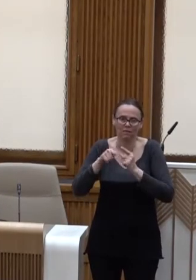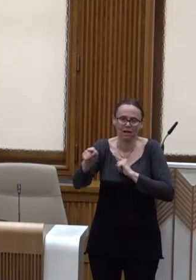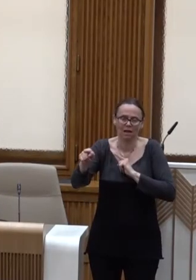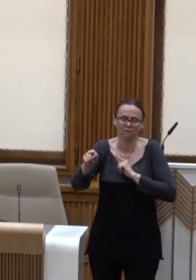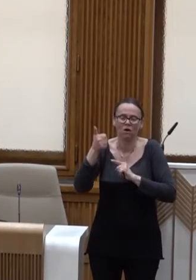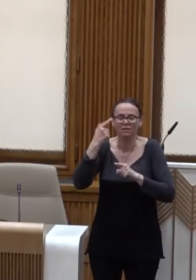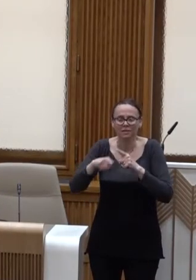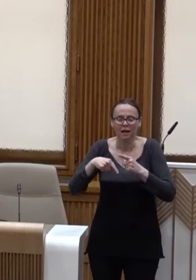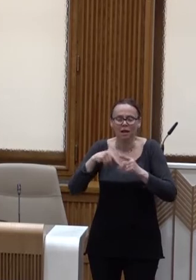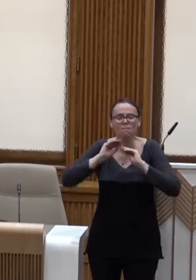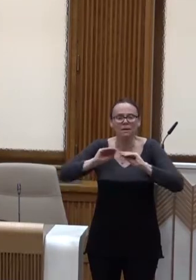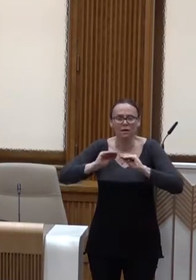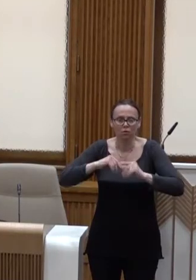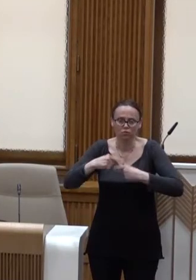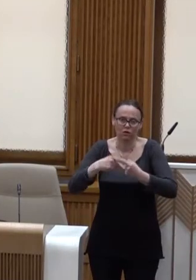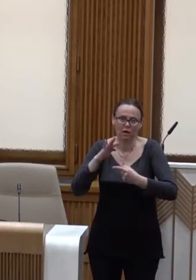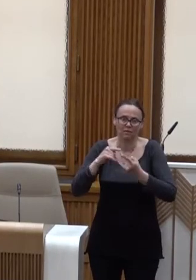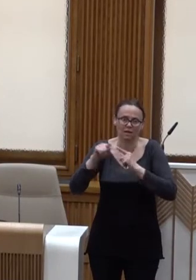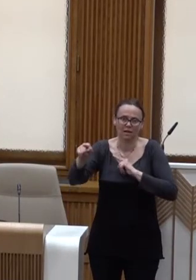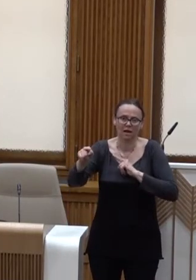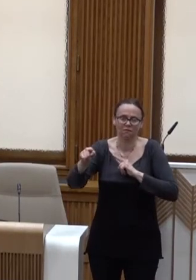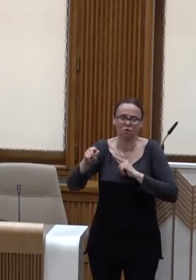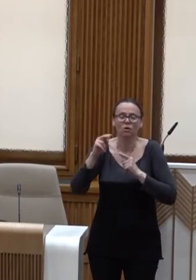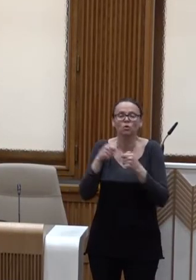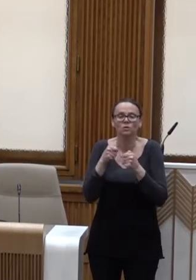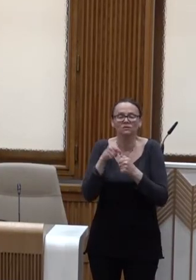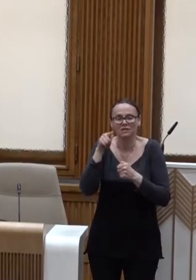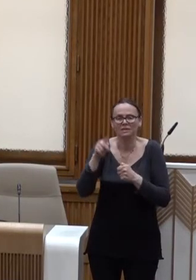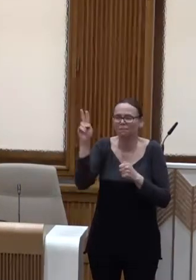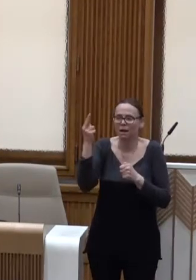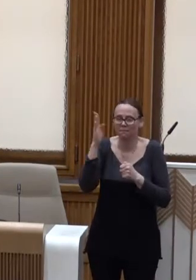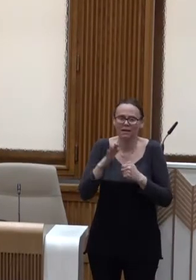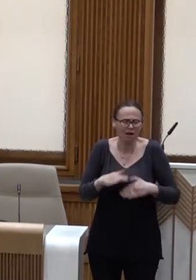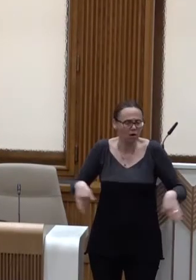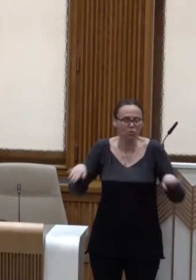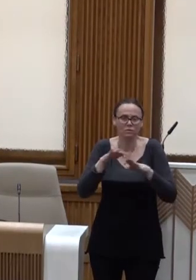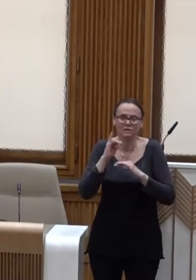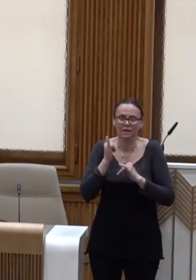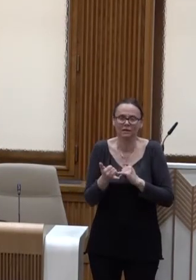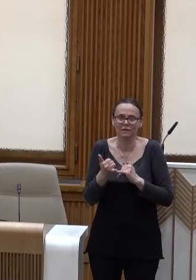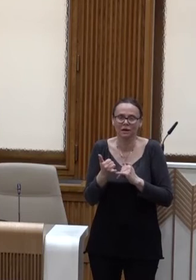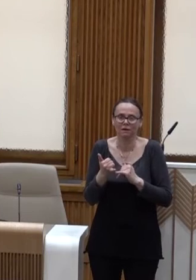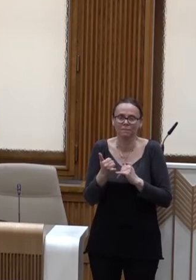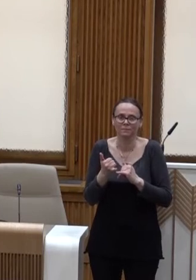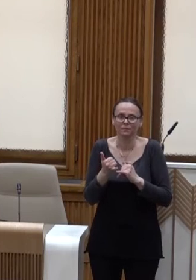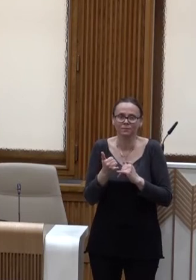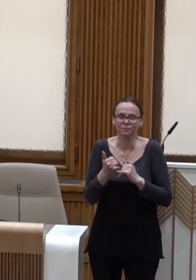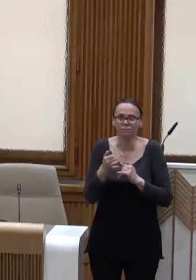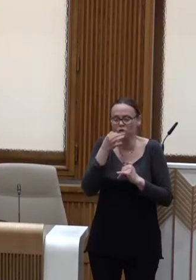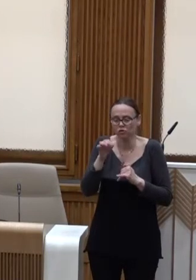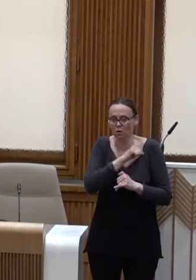del pedagoškega procesa nadaljavo. V zvezi s tem bi apeliral na vse, da so